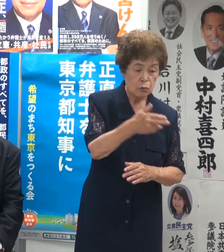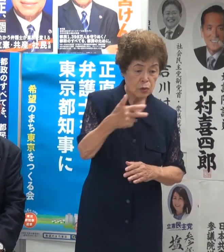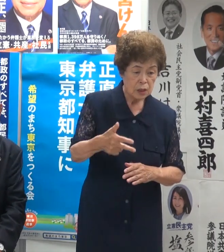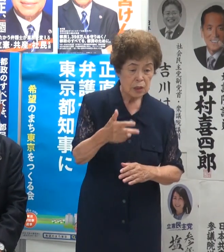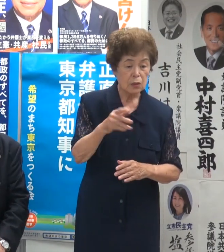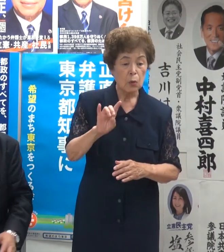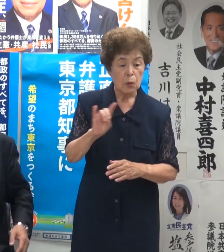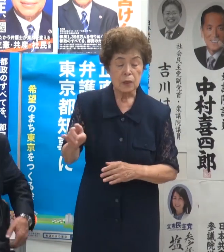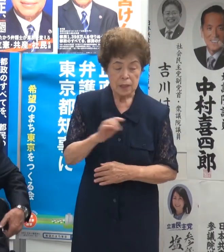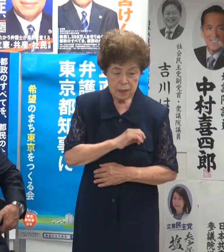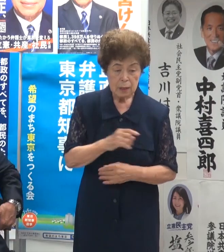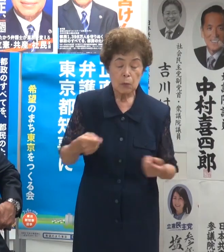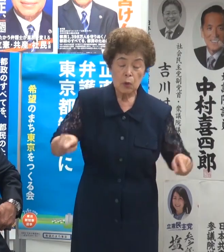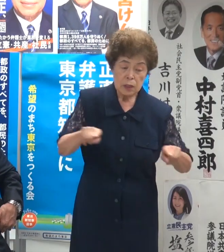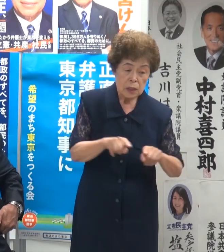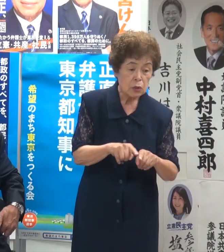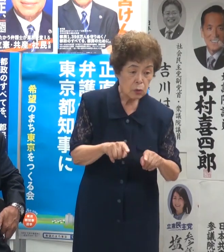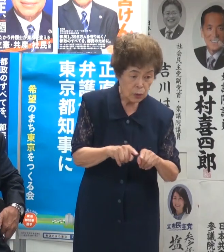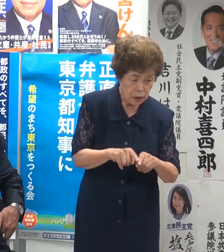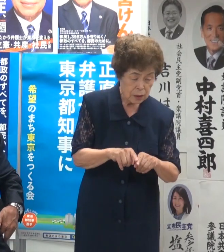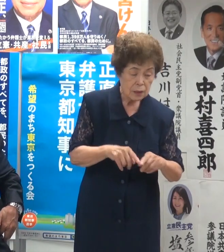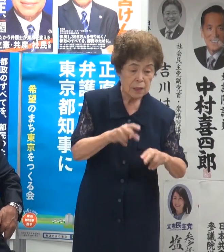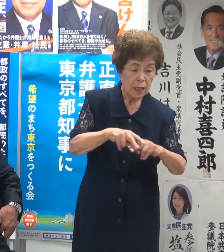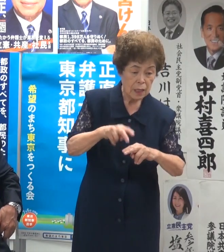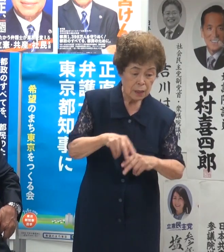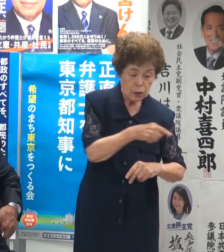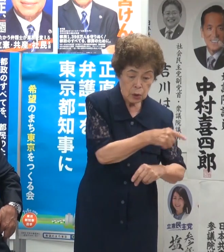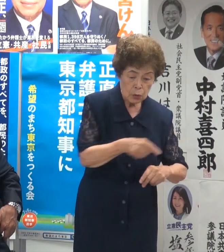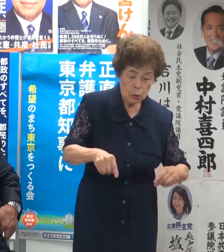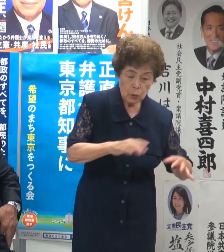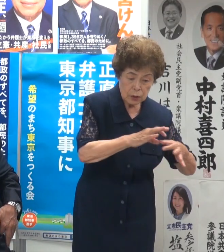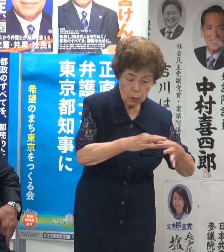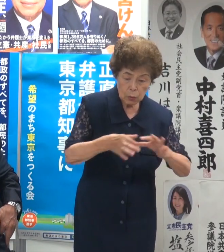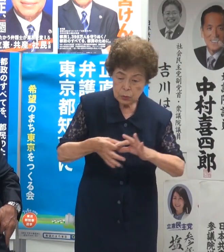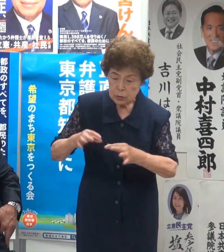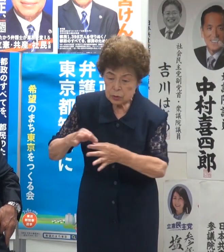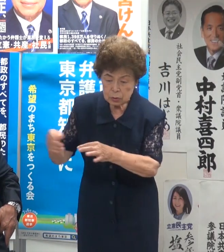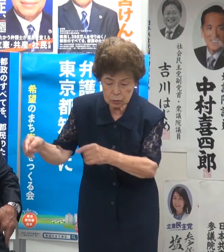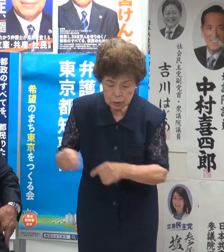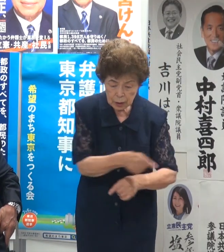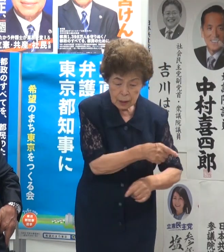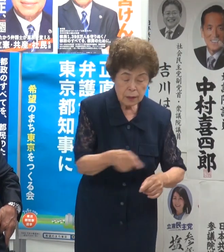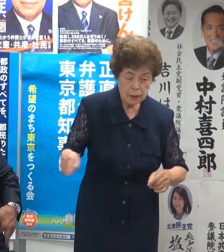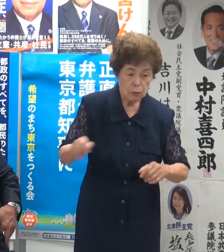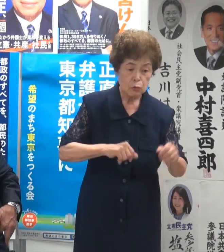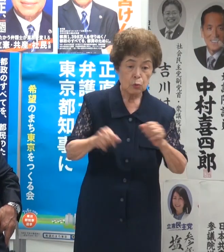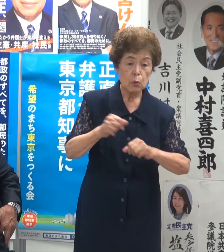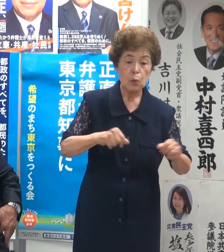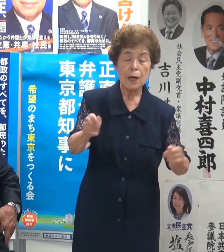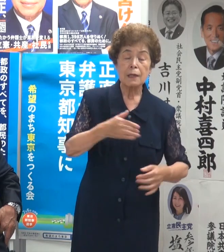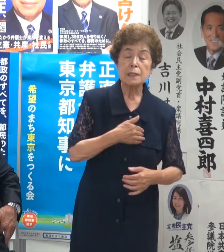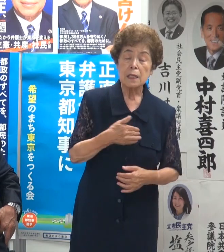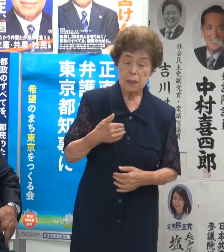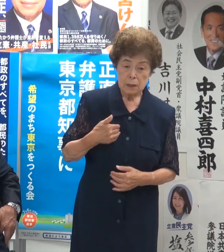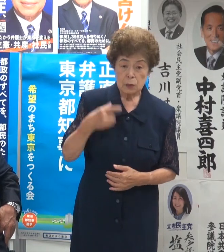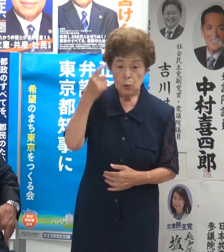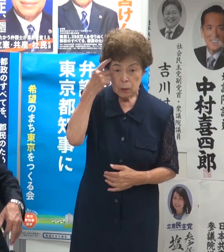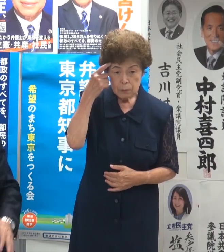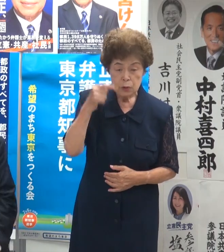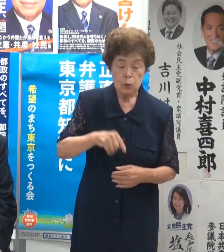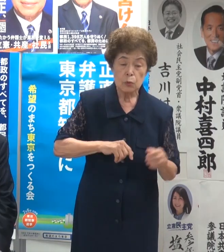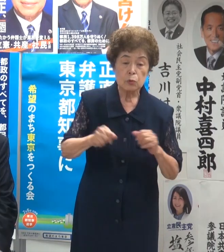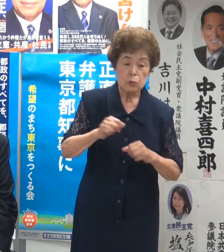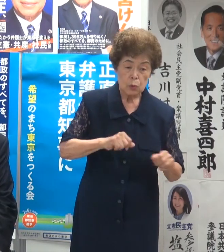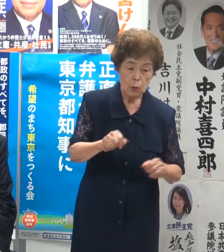も一緒に参加した横に連なった運動ができてたようです。で、そういう運動は